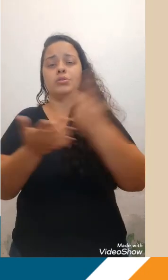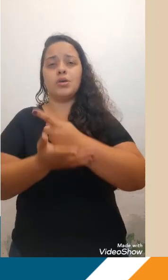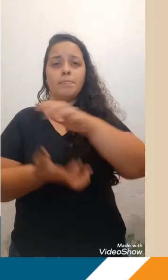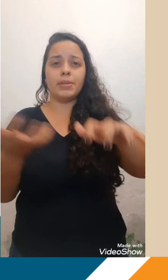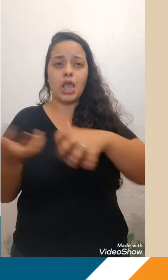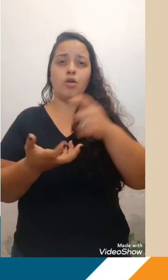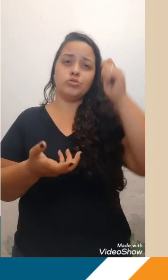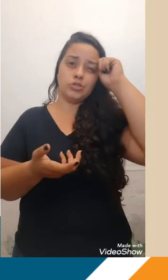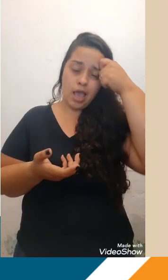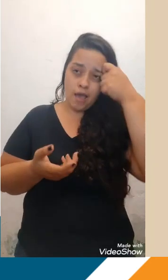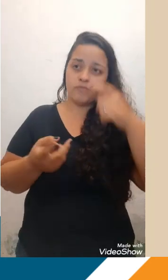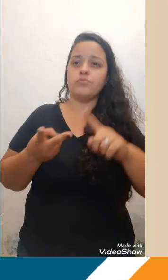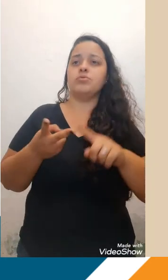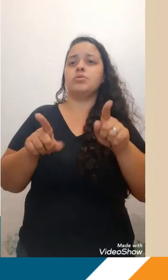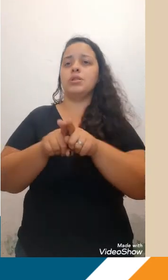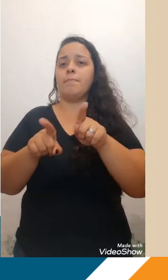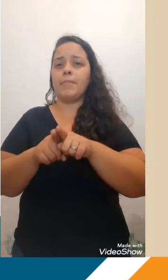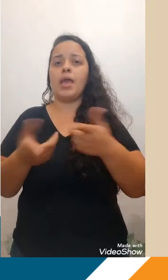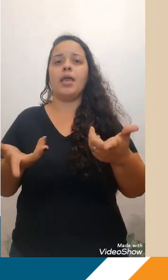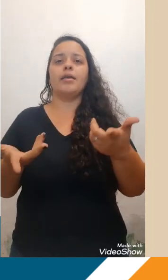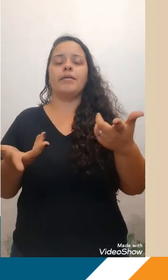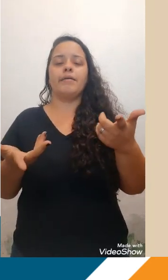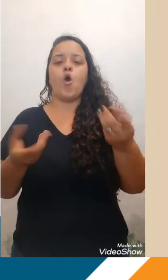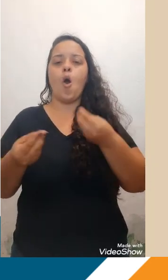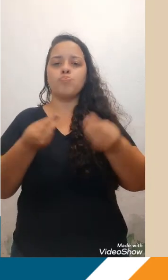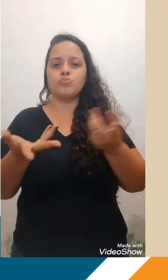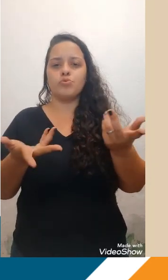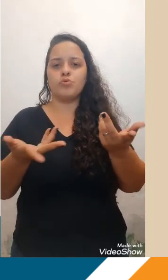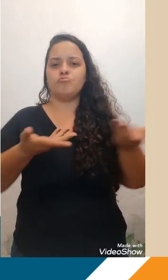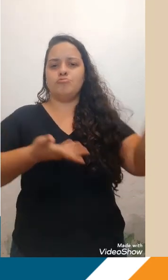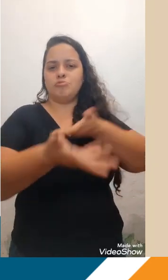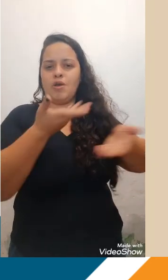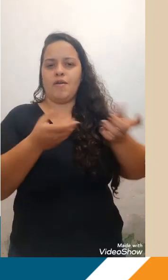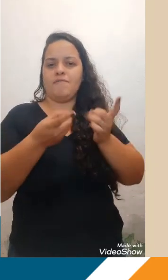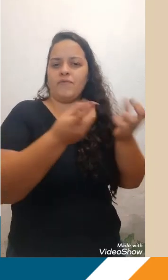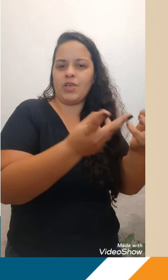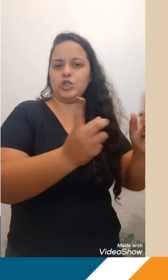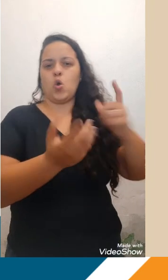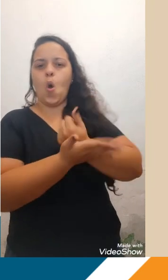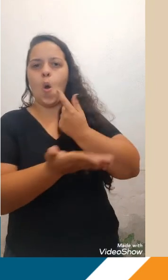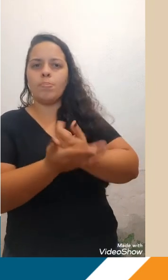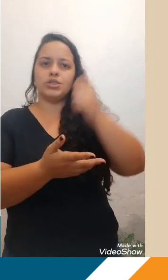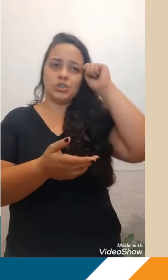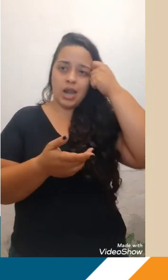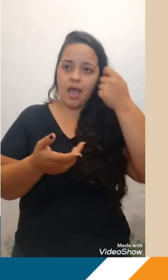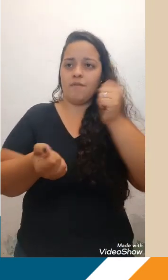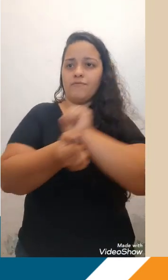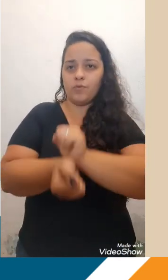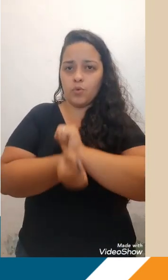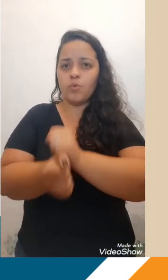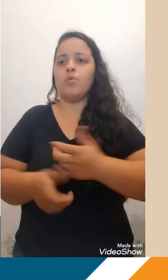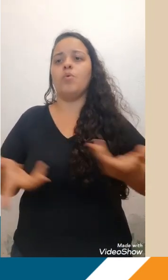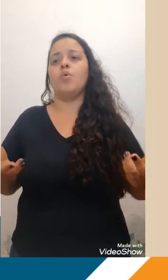a alteração nos fluxos do tráfico intercontinental de escravos, o crescimento da oposição britânica à continuidade do